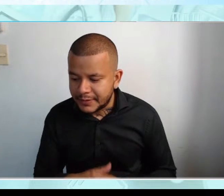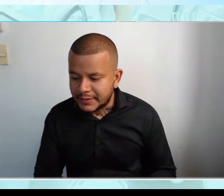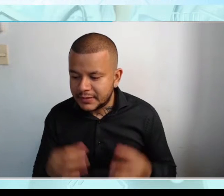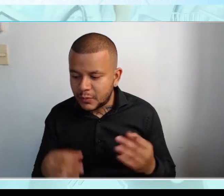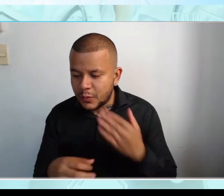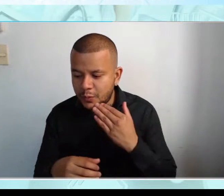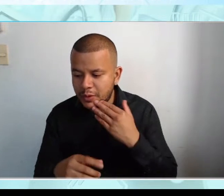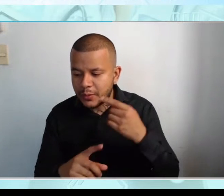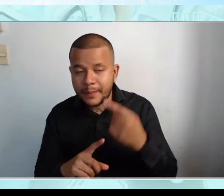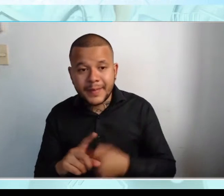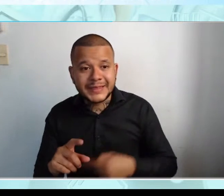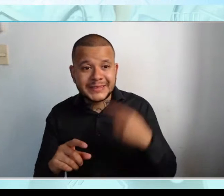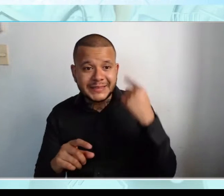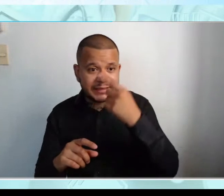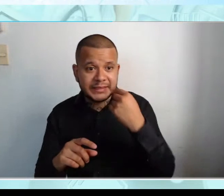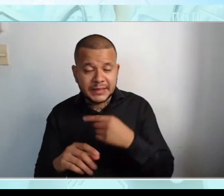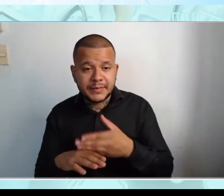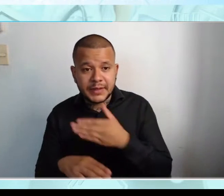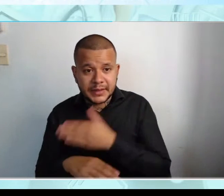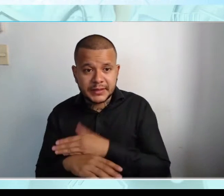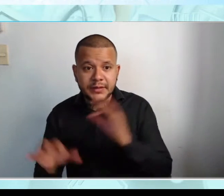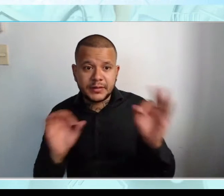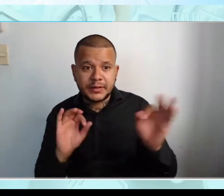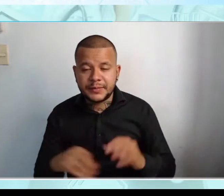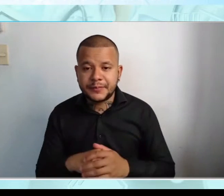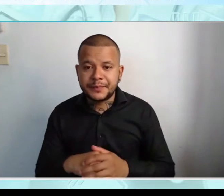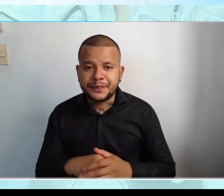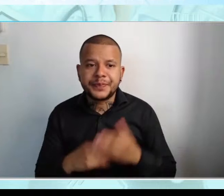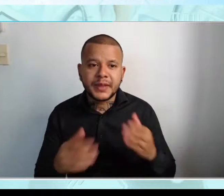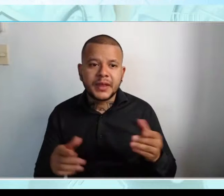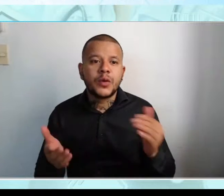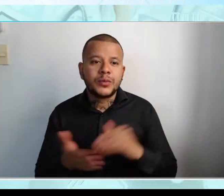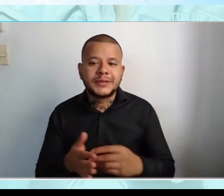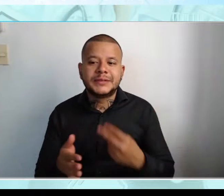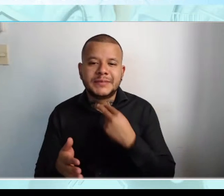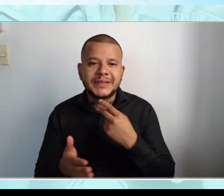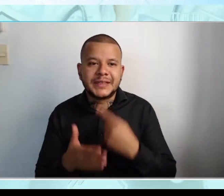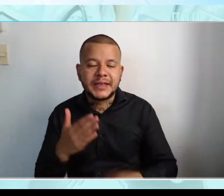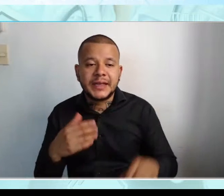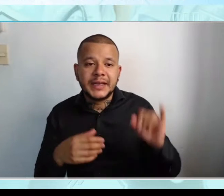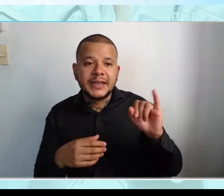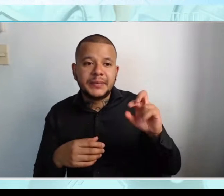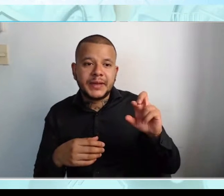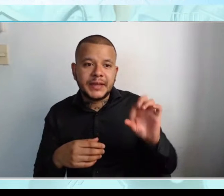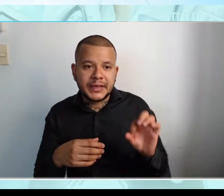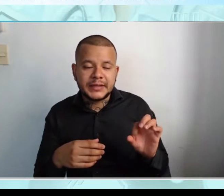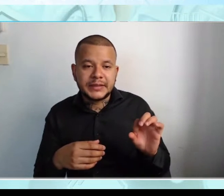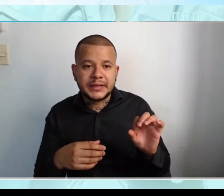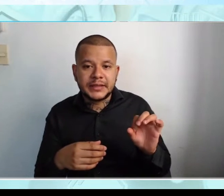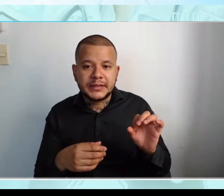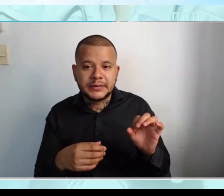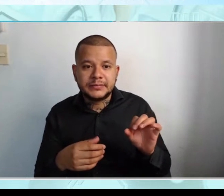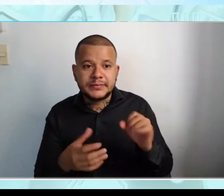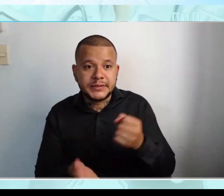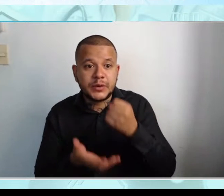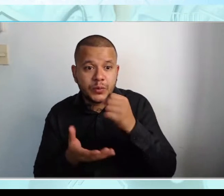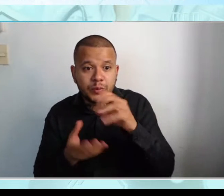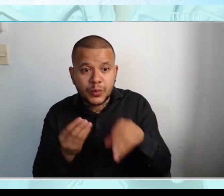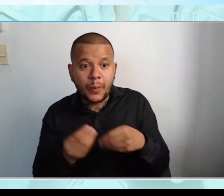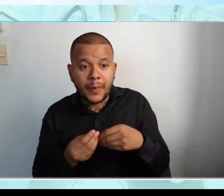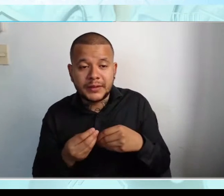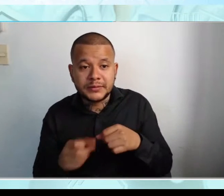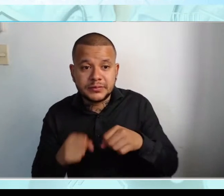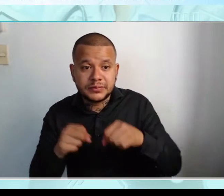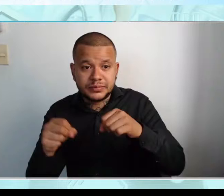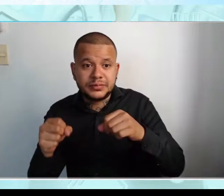estaban preparadas desde septiembre. Entonces, aquí vino otra limitante, que las IPS no tenían recurso adicional para poderse